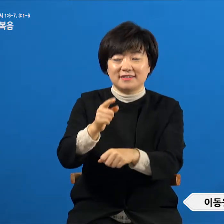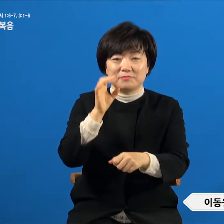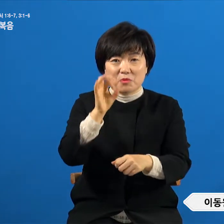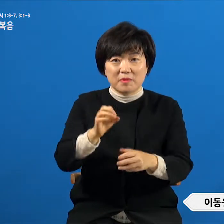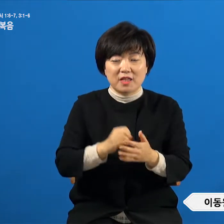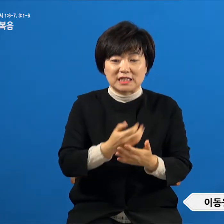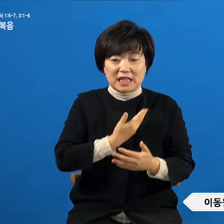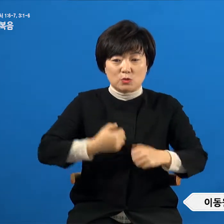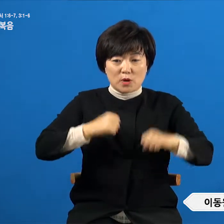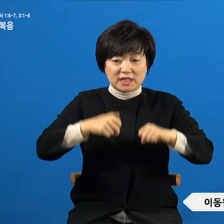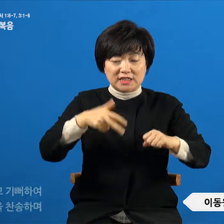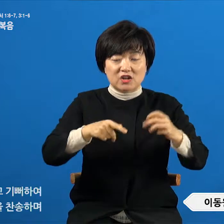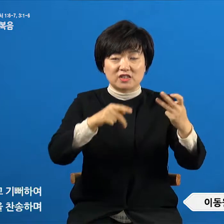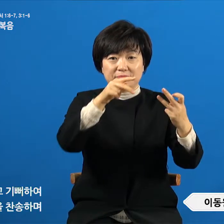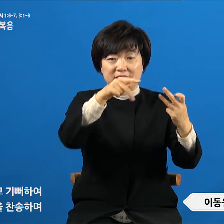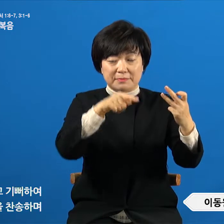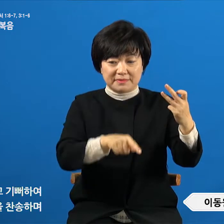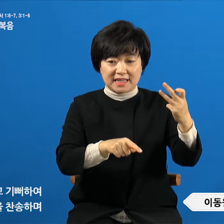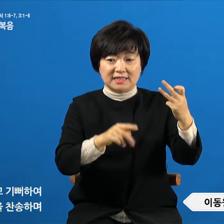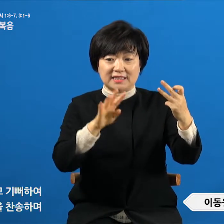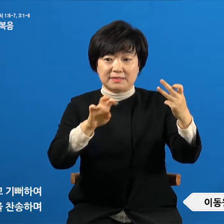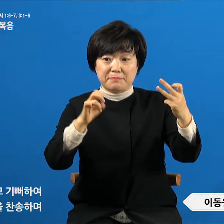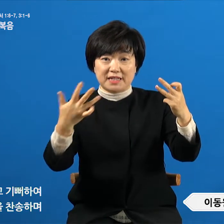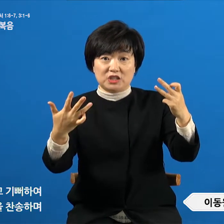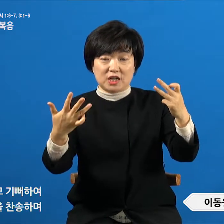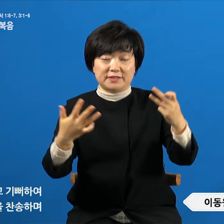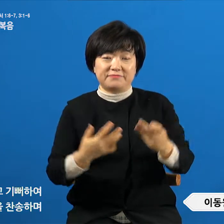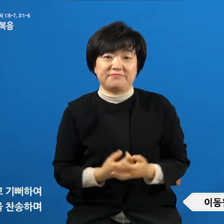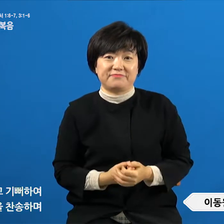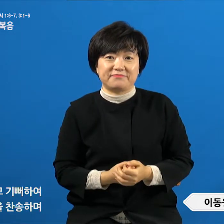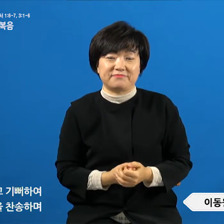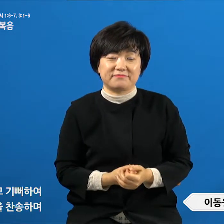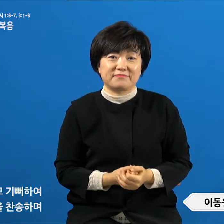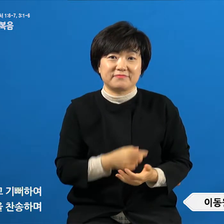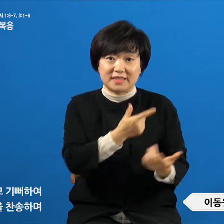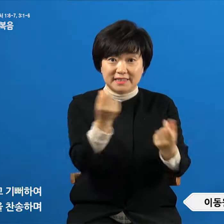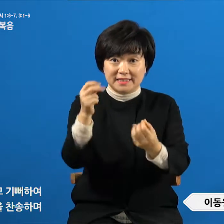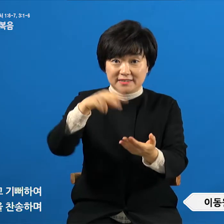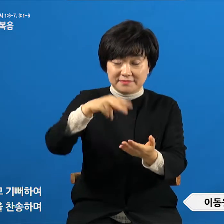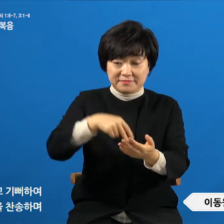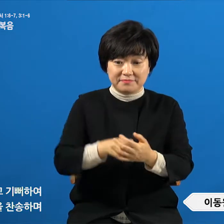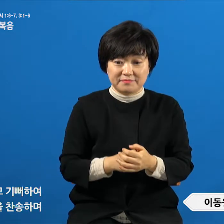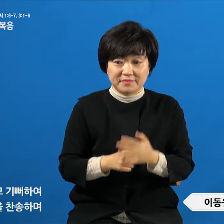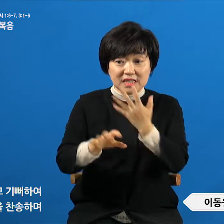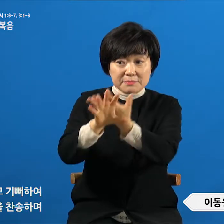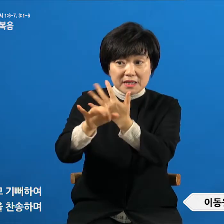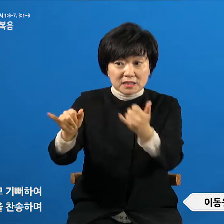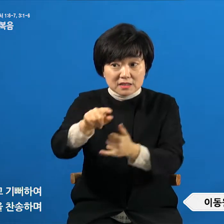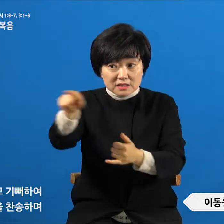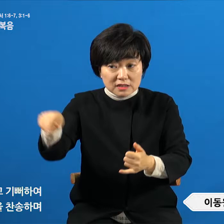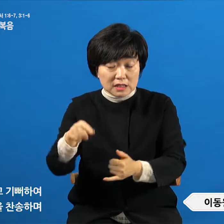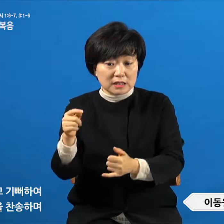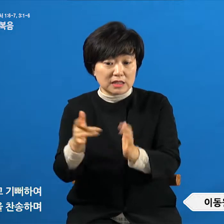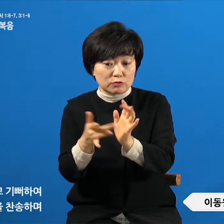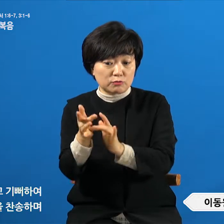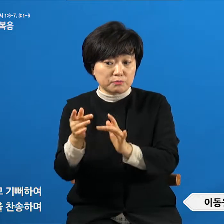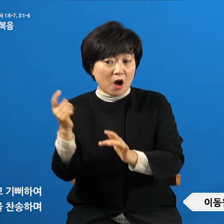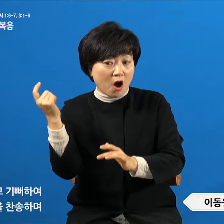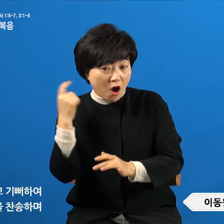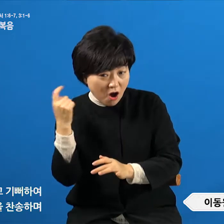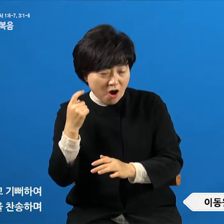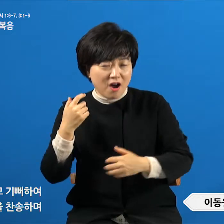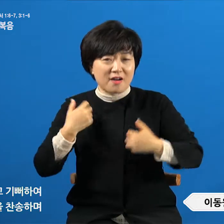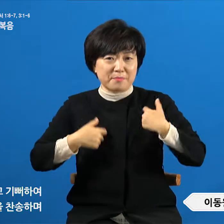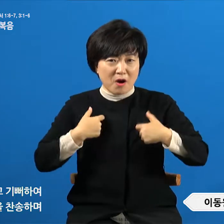보겠습니다. 사도행전 13장 48절입니다. 같이 읽겠습니다. 함께 읽습니다. 시작. 이방인들이 듣고